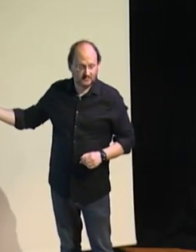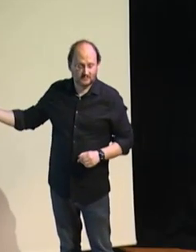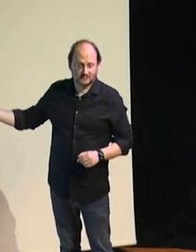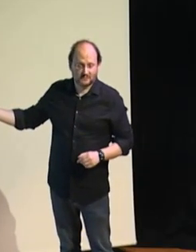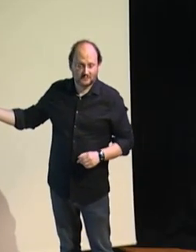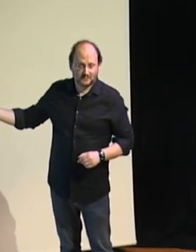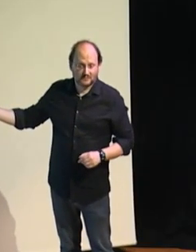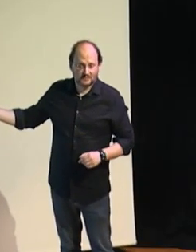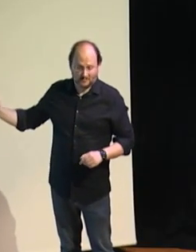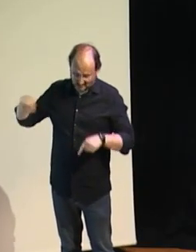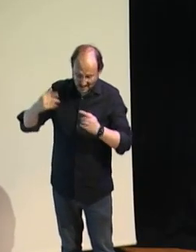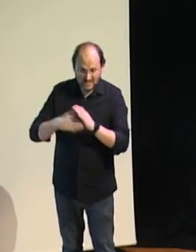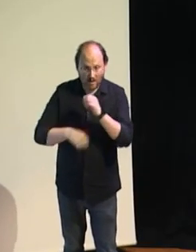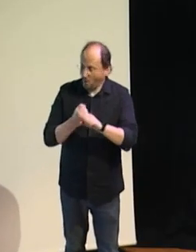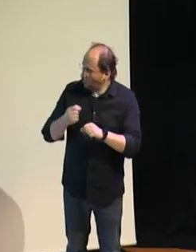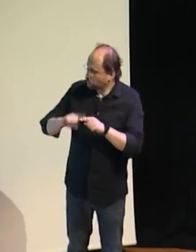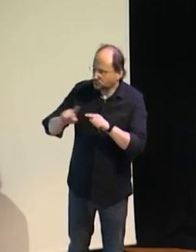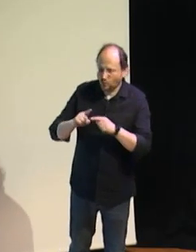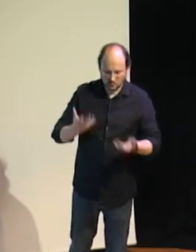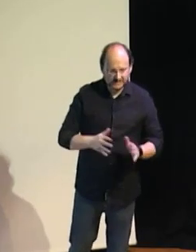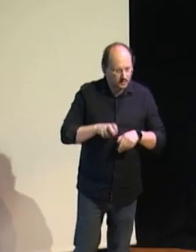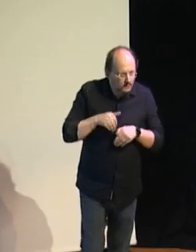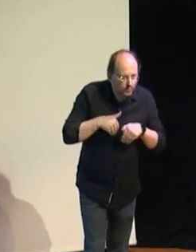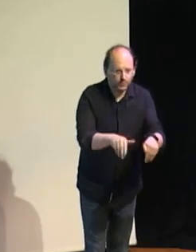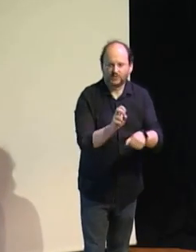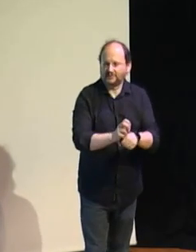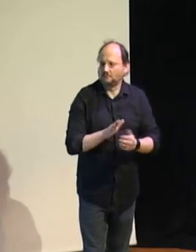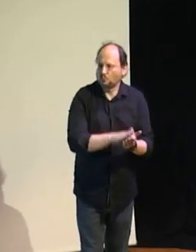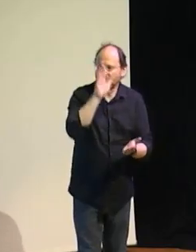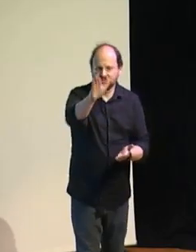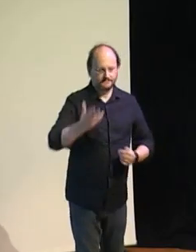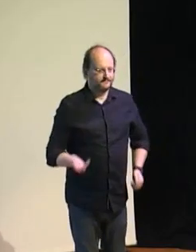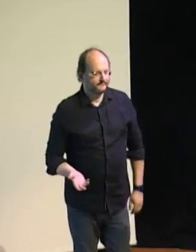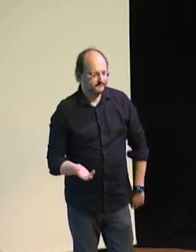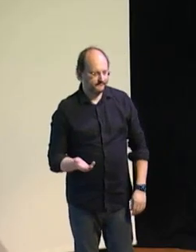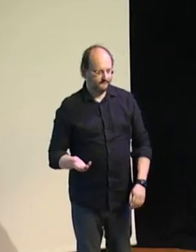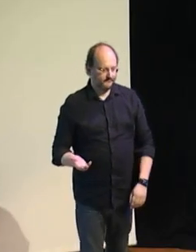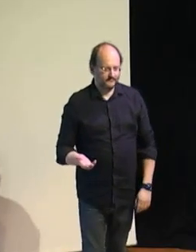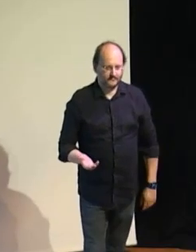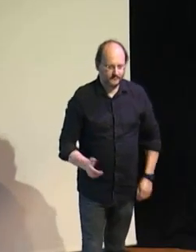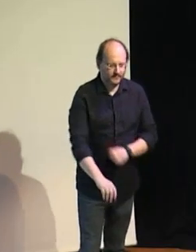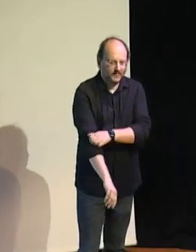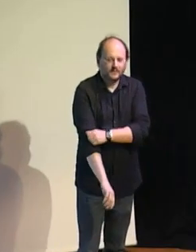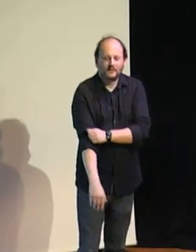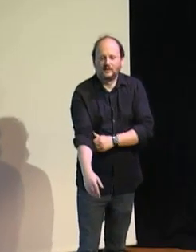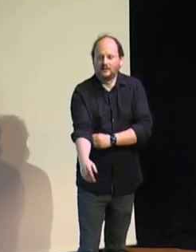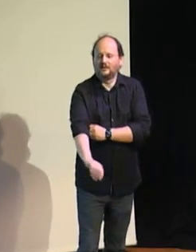cette gestuelle-là, elle a été décrite lors de la traversée vers la Normandie, des Normands, l'époque des Normands,